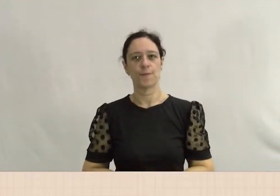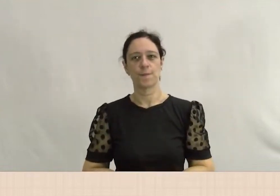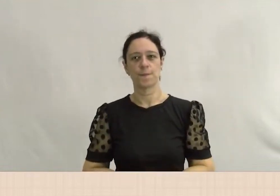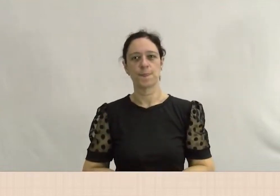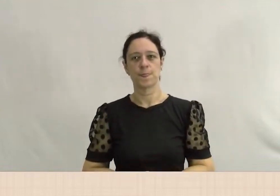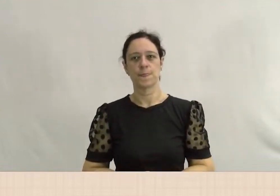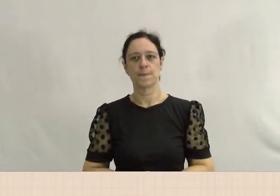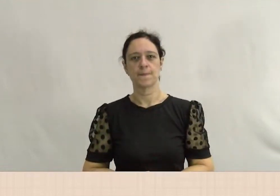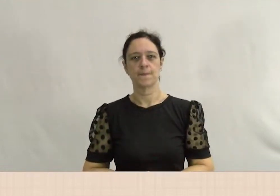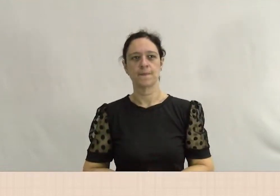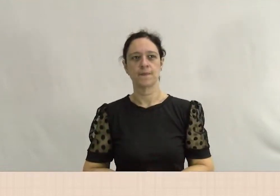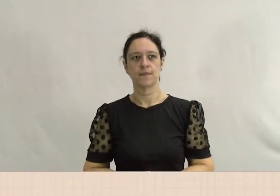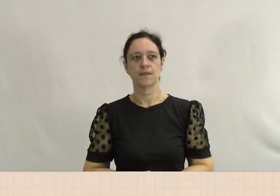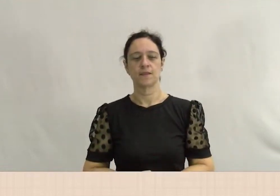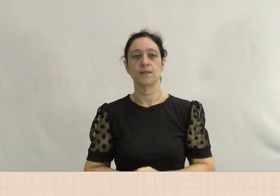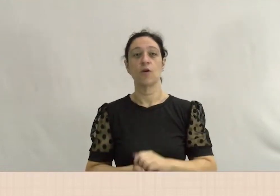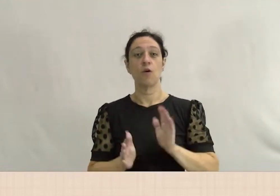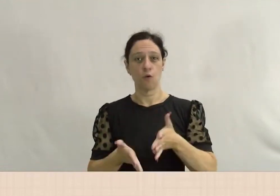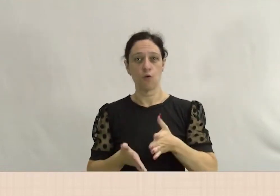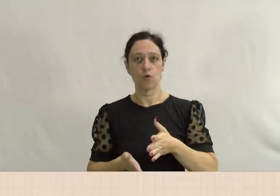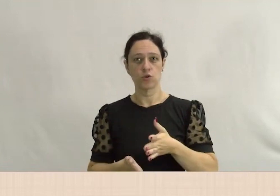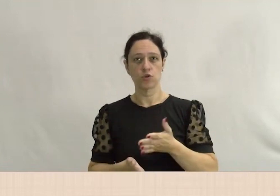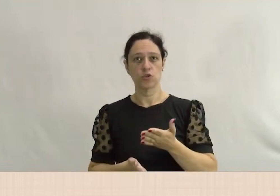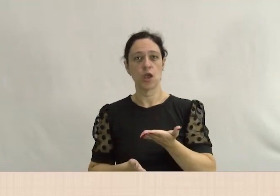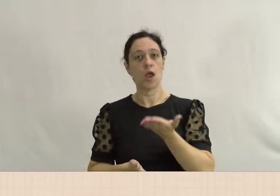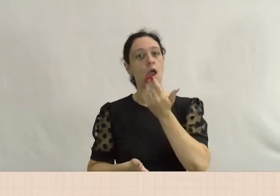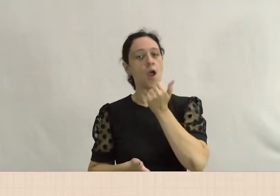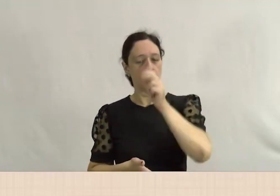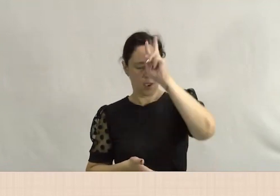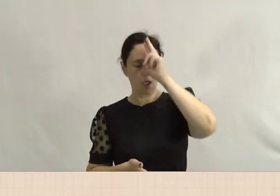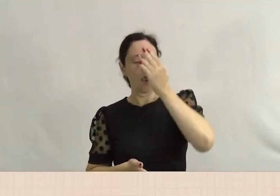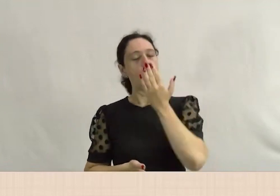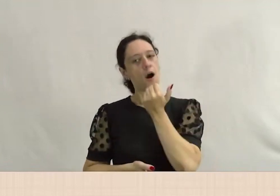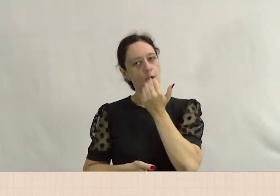consegui depois do almoço de hoje dar uma